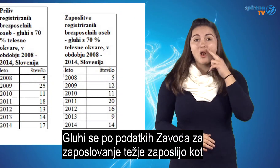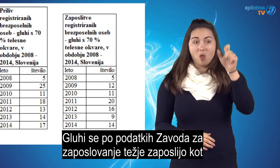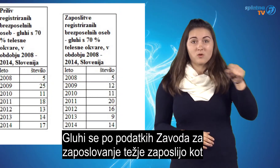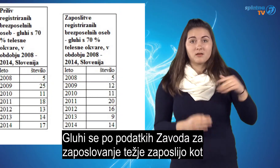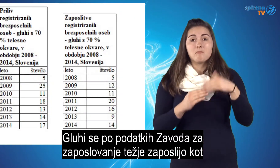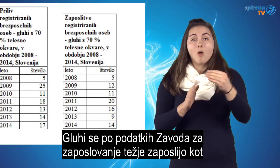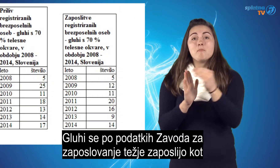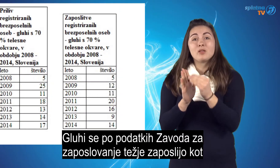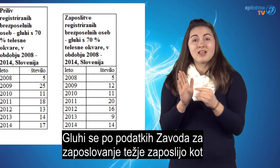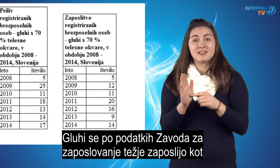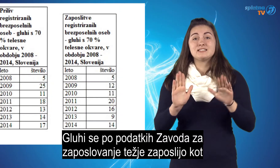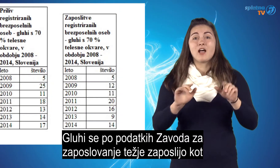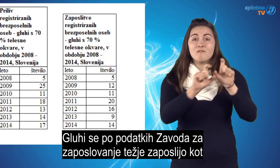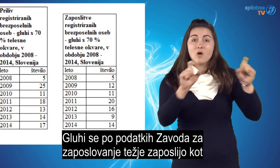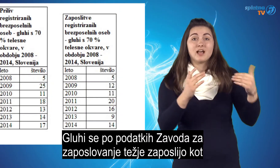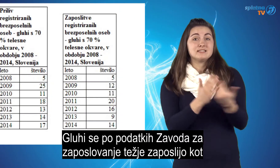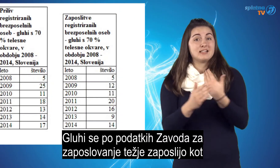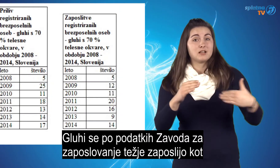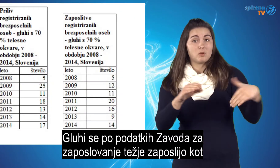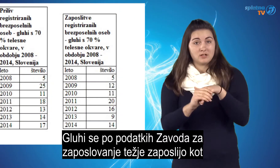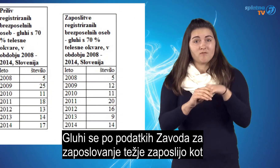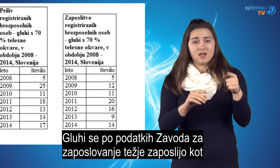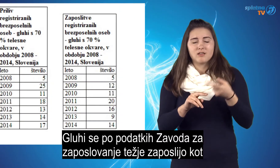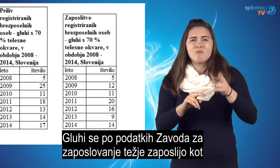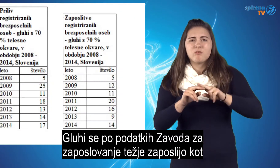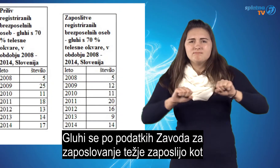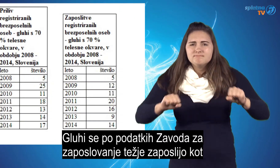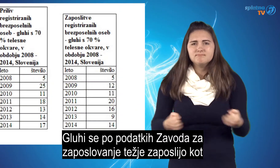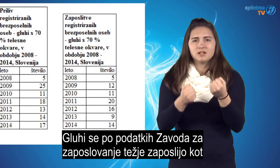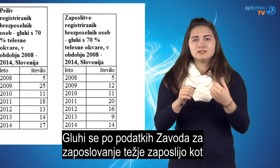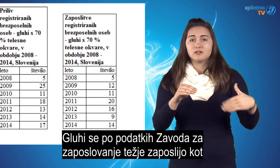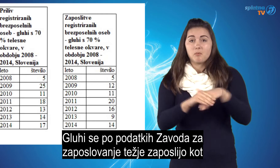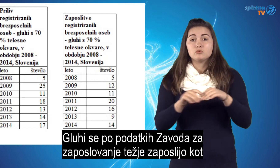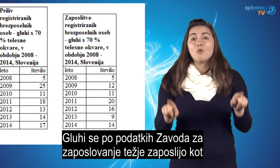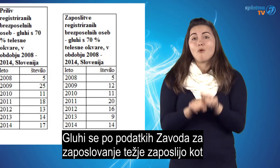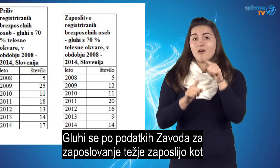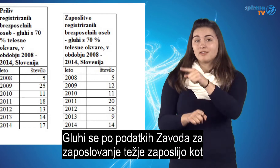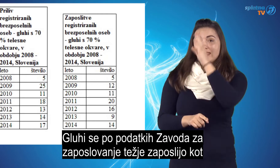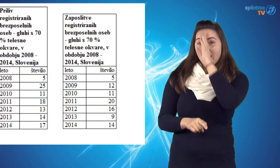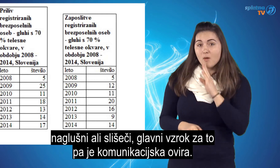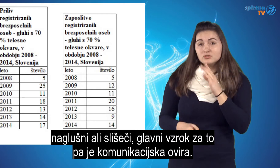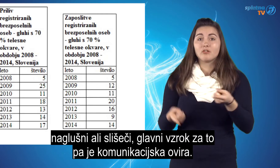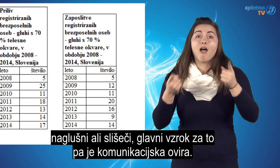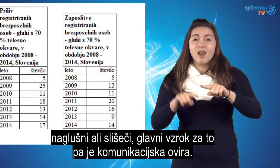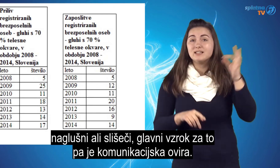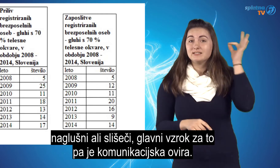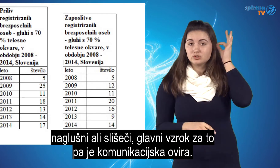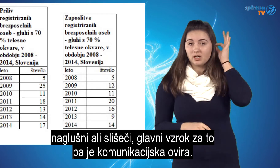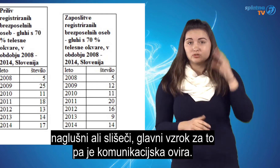Gluhi se po podatkih Zavoda za zaposlovanje težje zaposlijo kot naglušni ali slišeči, glavni vzrok za to pa je